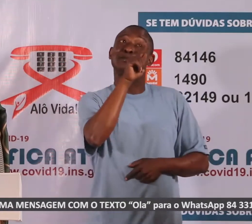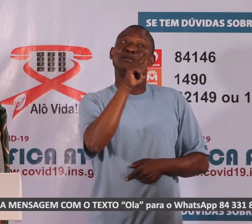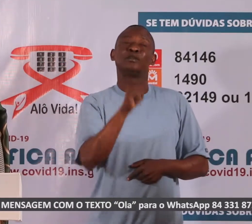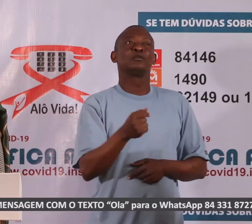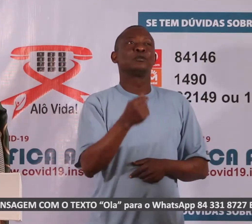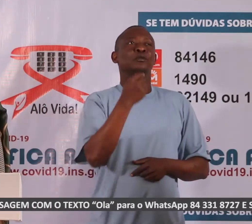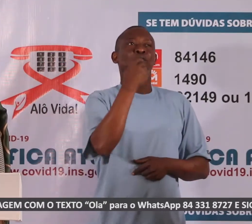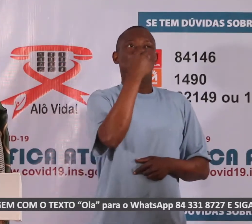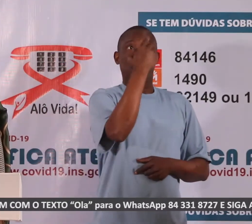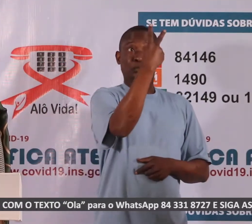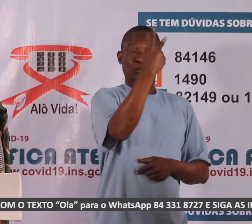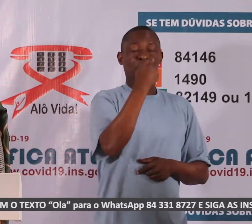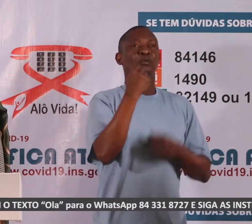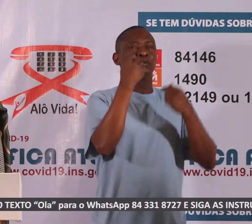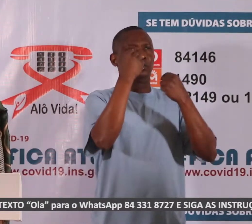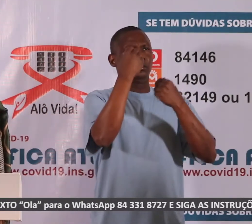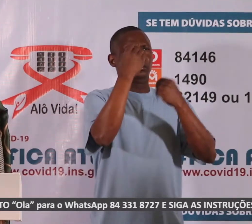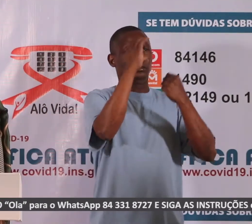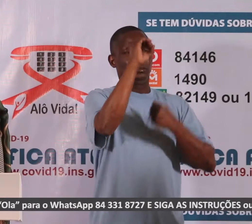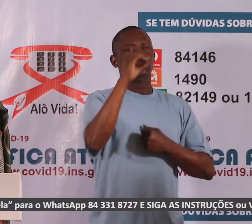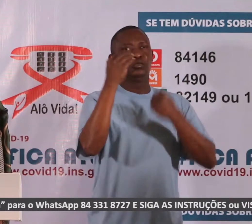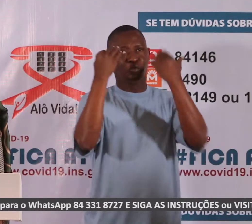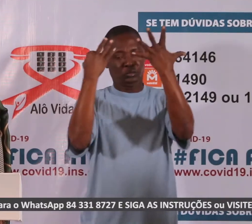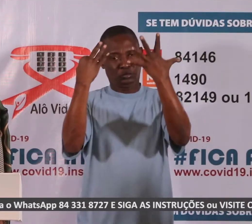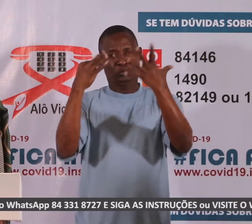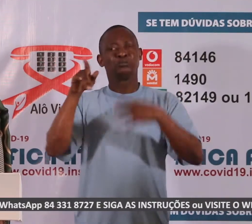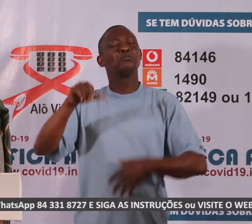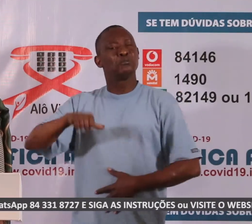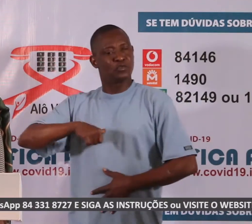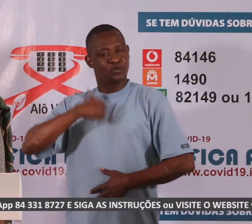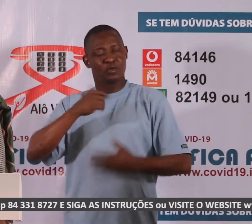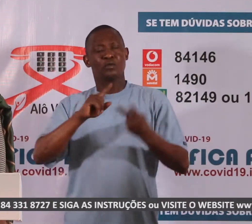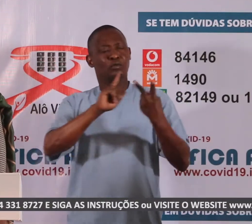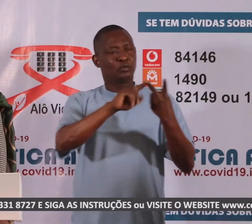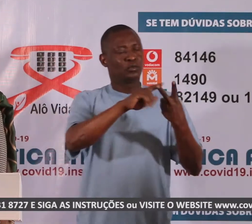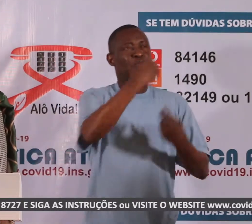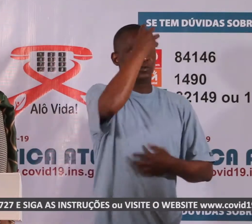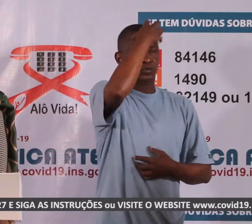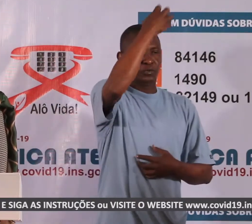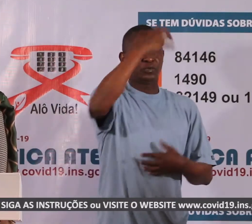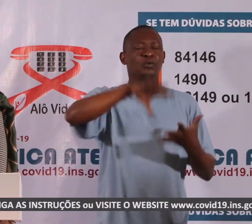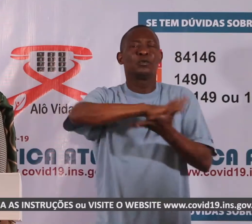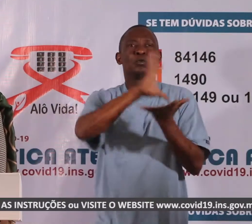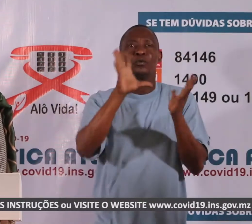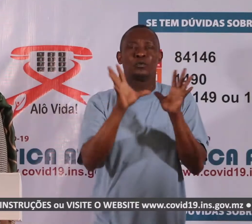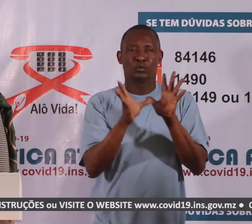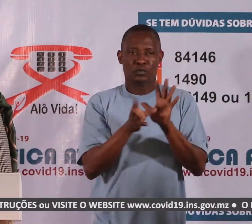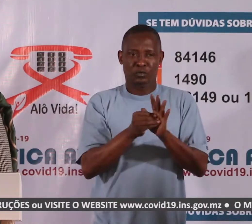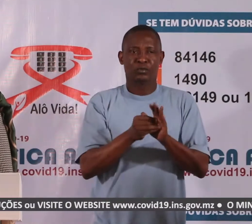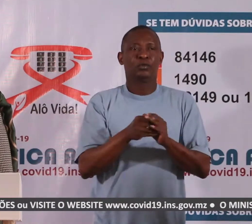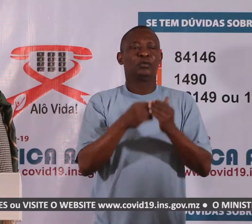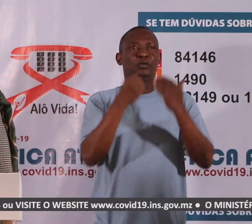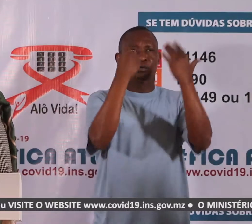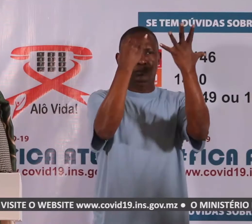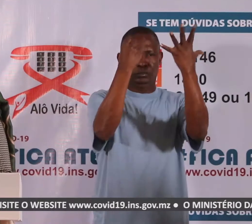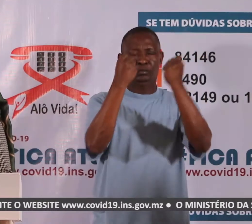testaram-se no setor privado. Portanto, nas últimas 24 horas temos um somatório de 758 testes